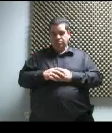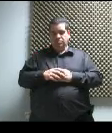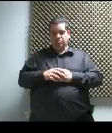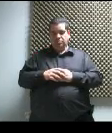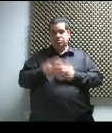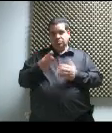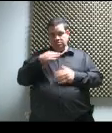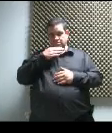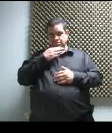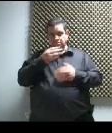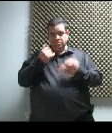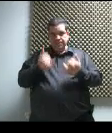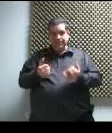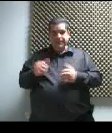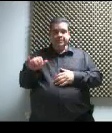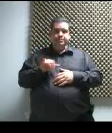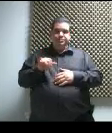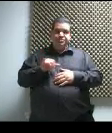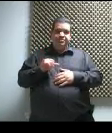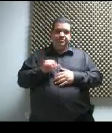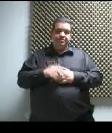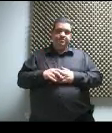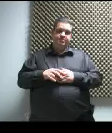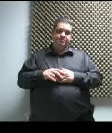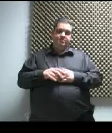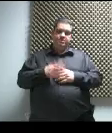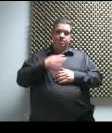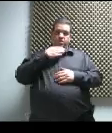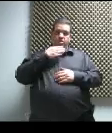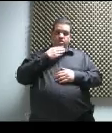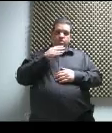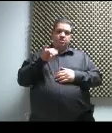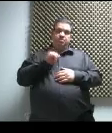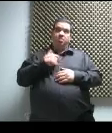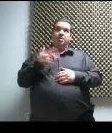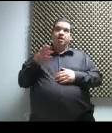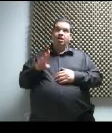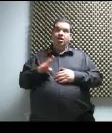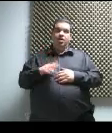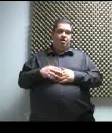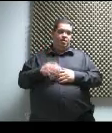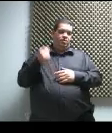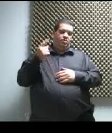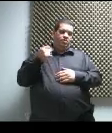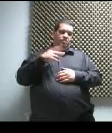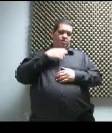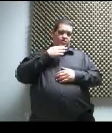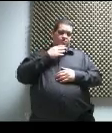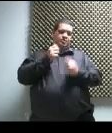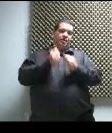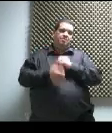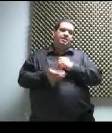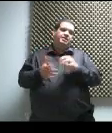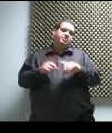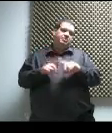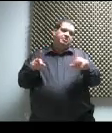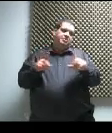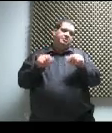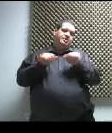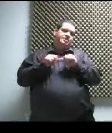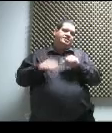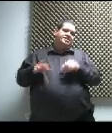estamos en octubre también. O sea, que es como que de momento yo dije, ¡octubre! ¡Oh, my God! ¿Octubre qué? 11. Ya pasó, pero igual, tú sabes